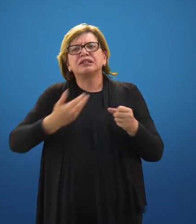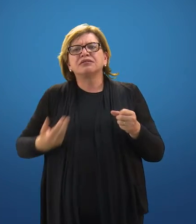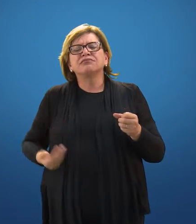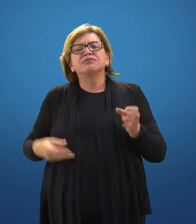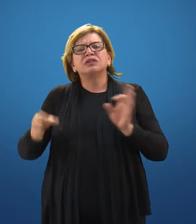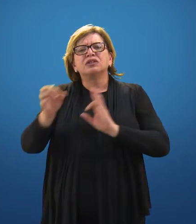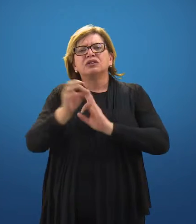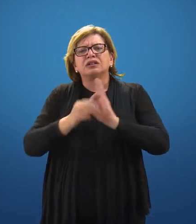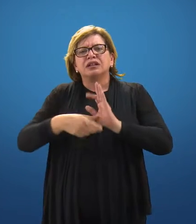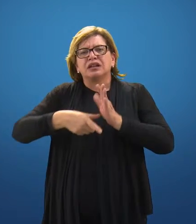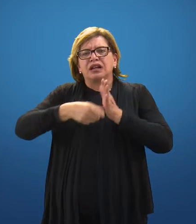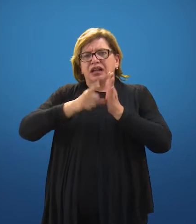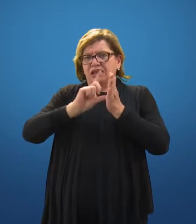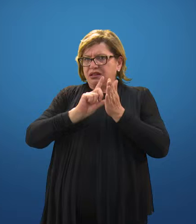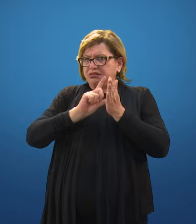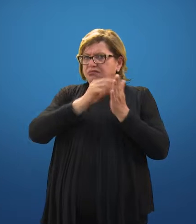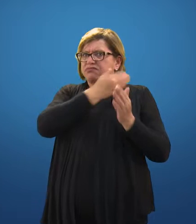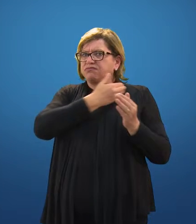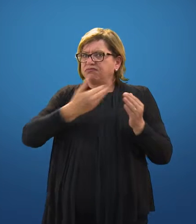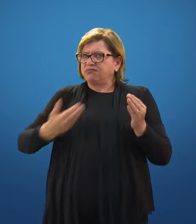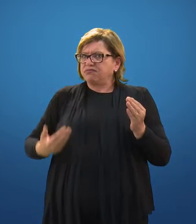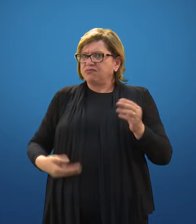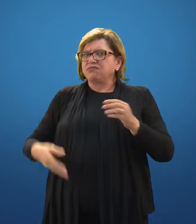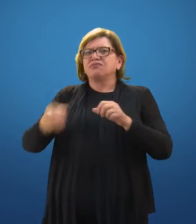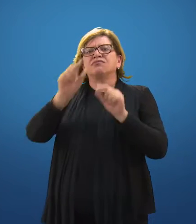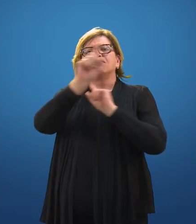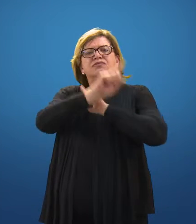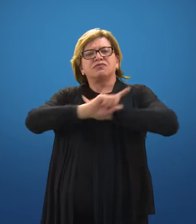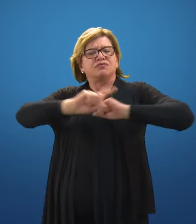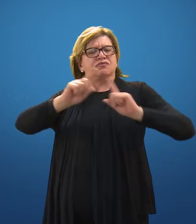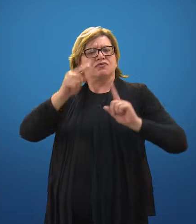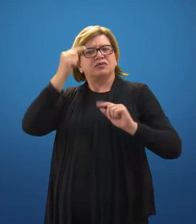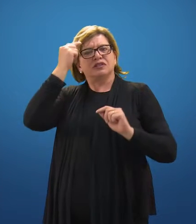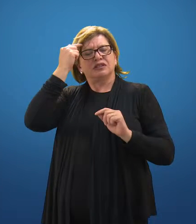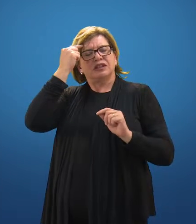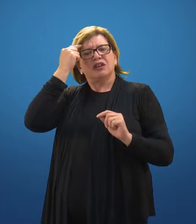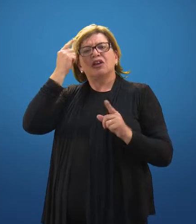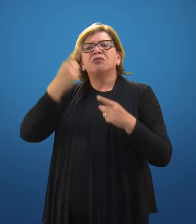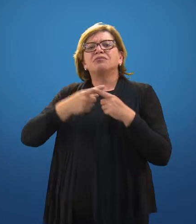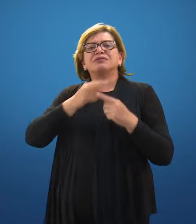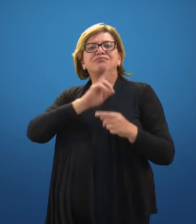racionaliza? Antes, o Estado não era racionalizado por conta de que a Igreja